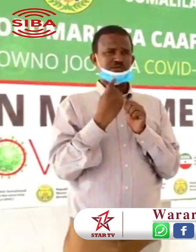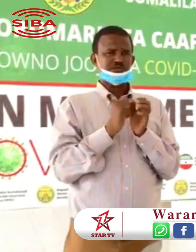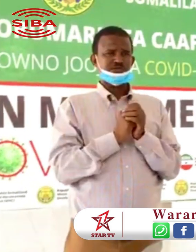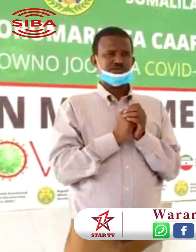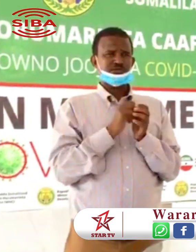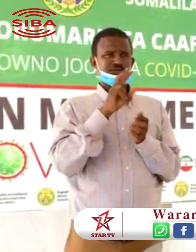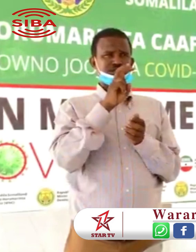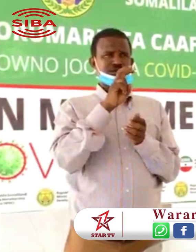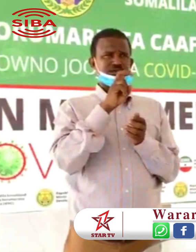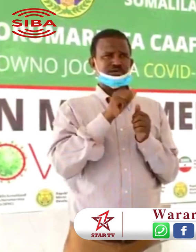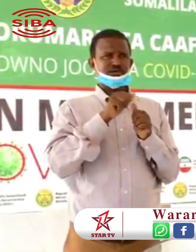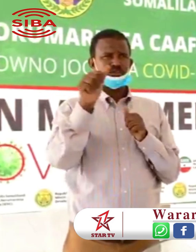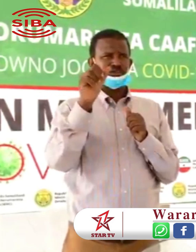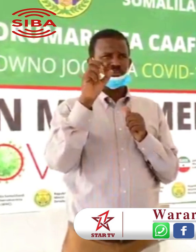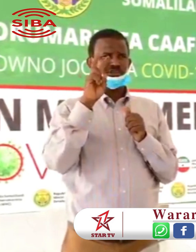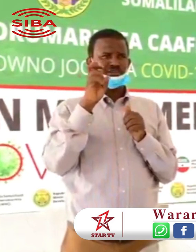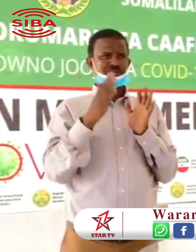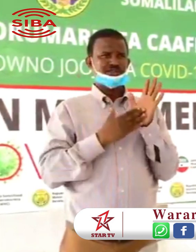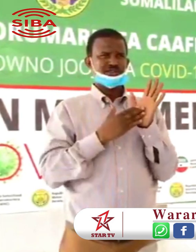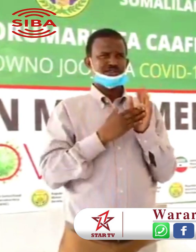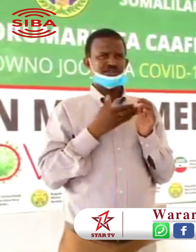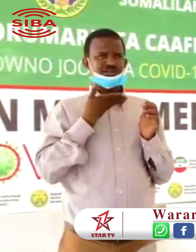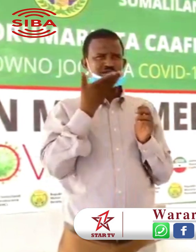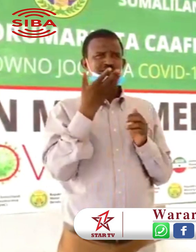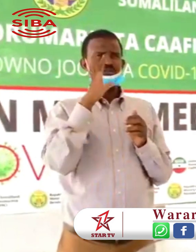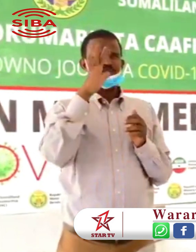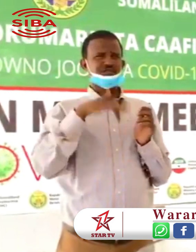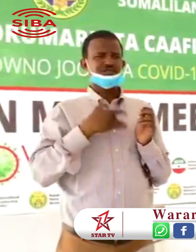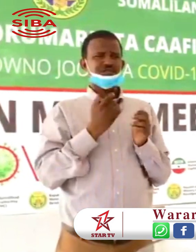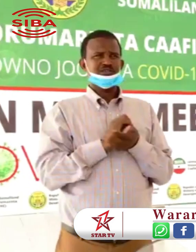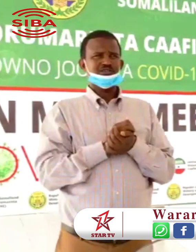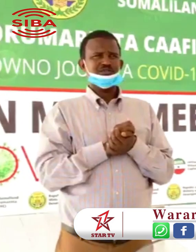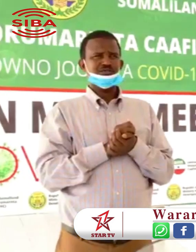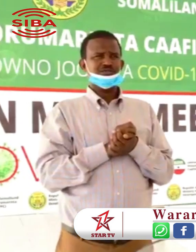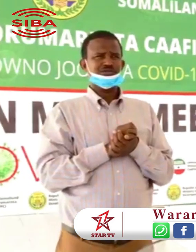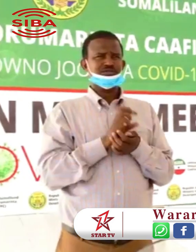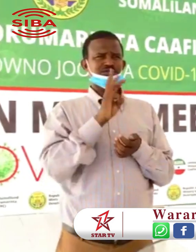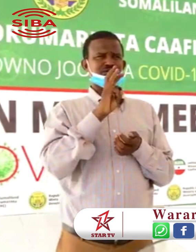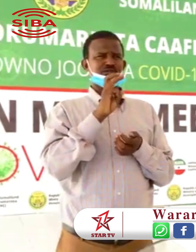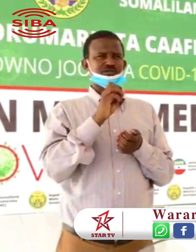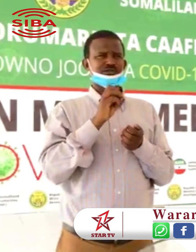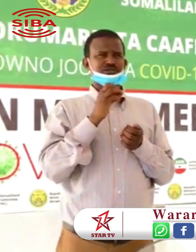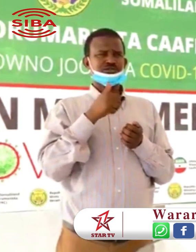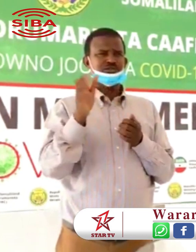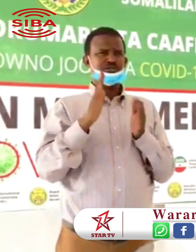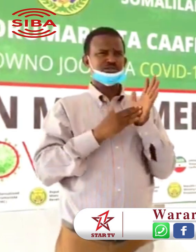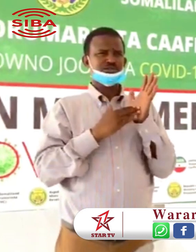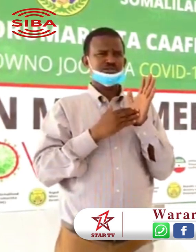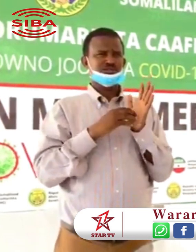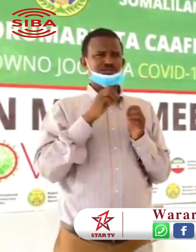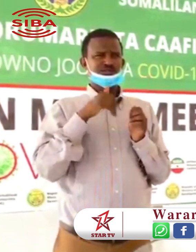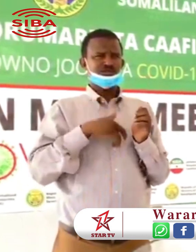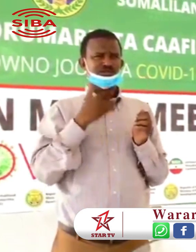ilaa 20 jir ilaa 29 jirna waa 5 qof 30 jir 30 jir waa